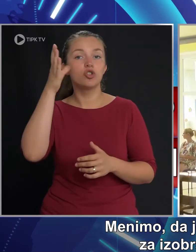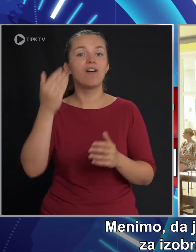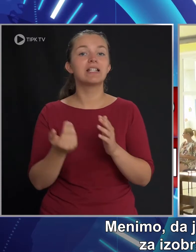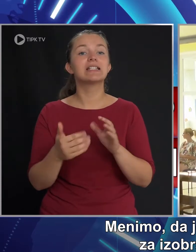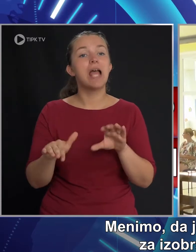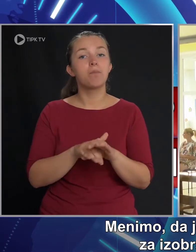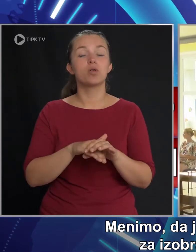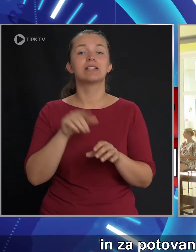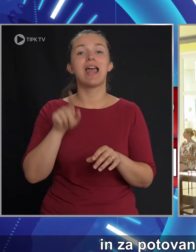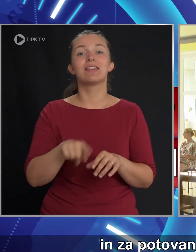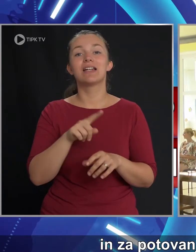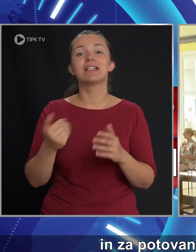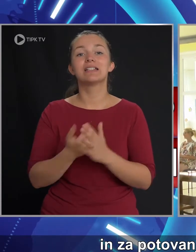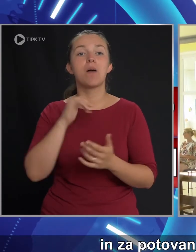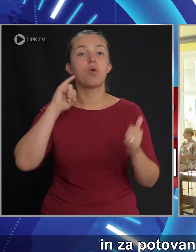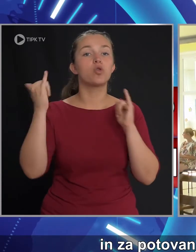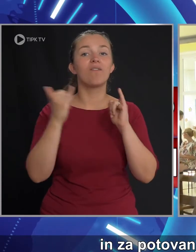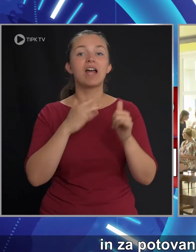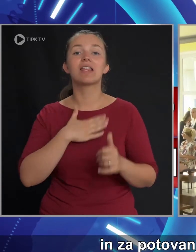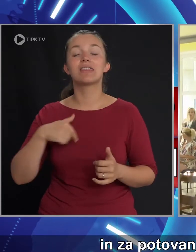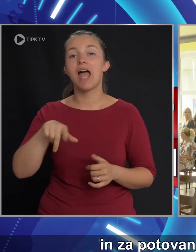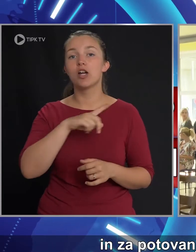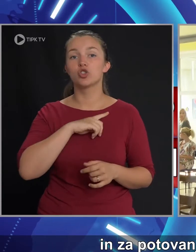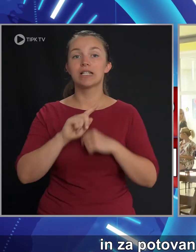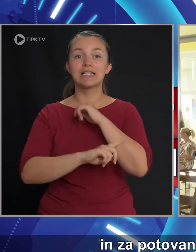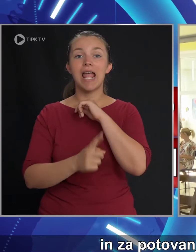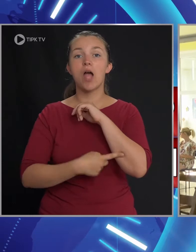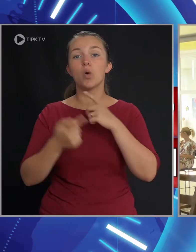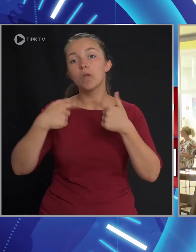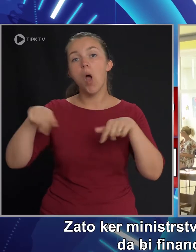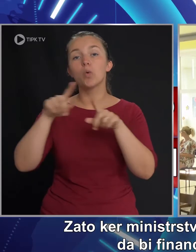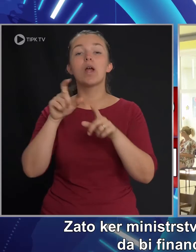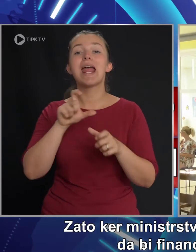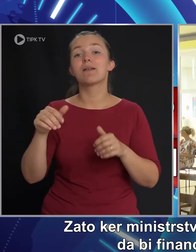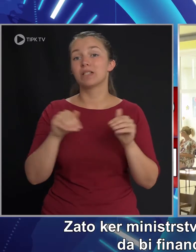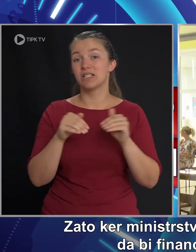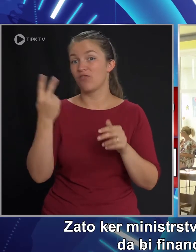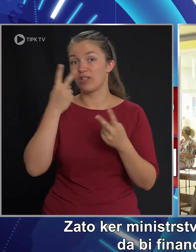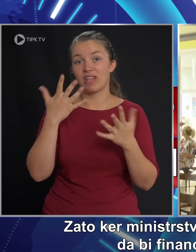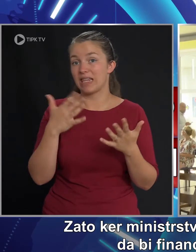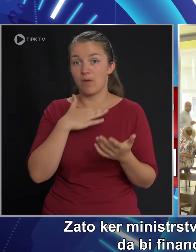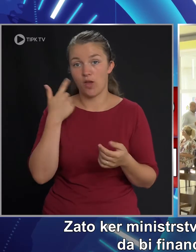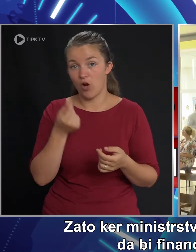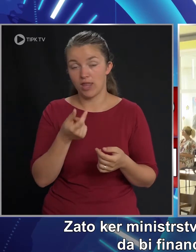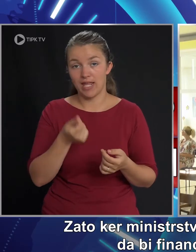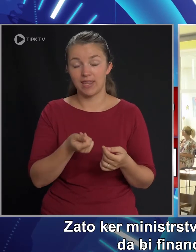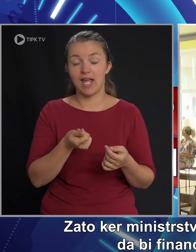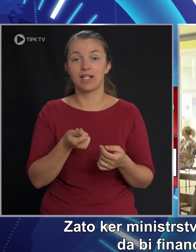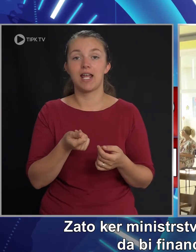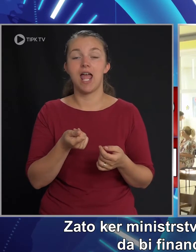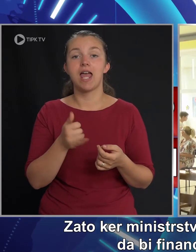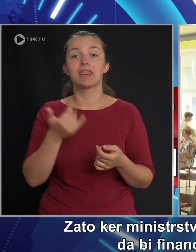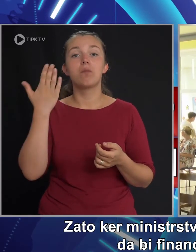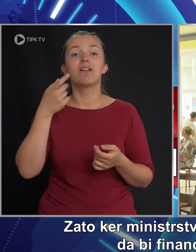za izobraževanje zaposlenih in za potovanja naših dijakov naokrog. Zato, ker ministrstvo seveda nima dovolj